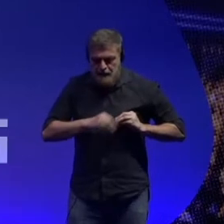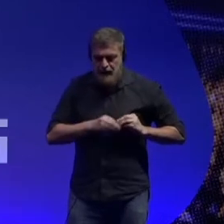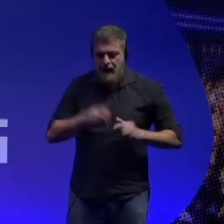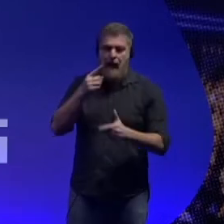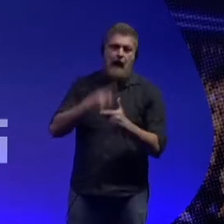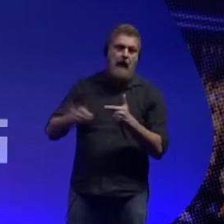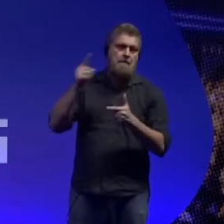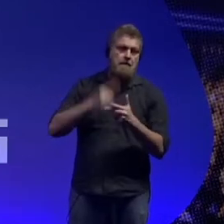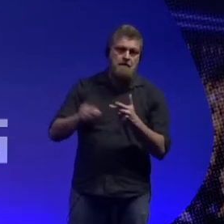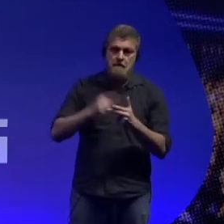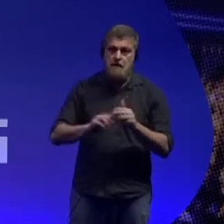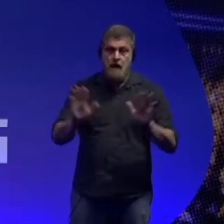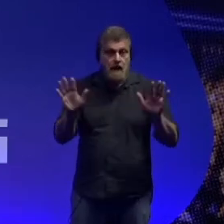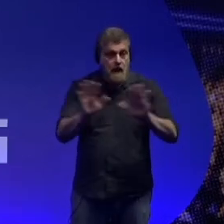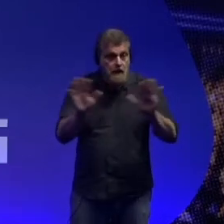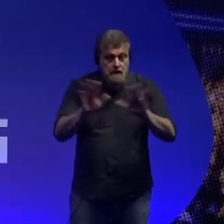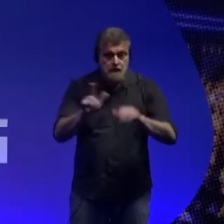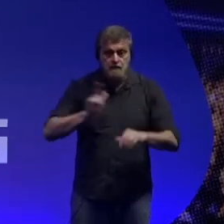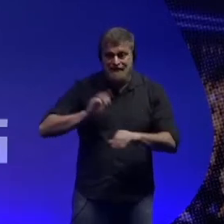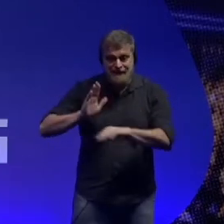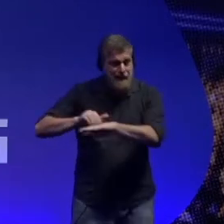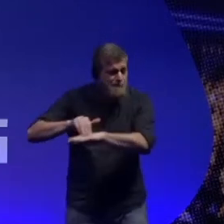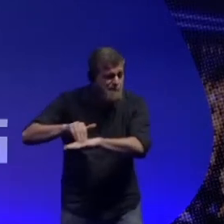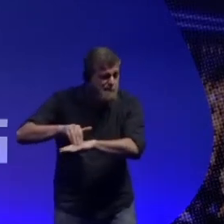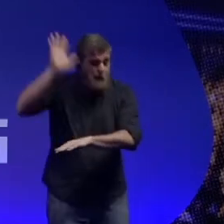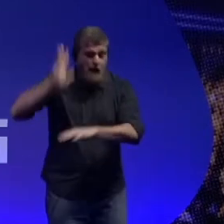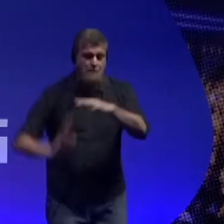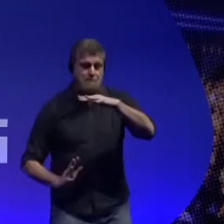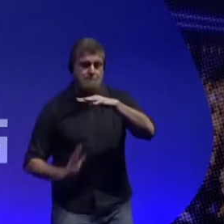Mas não é isso. Vai muito além.